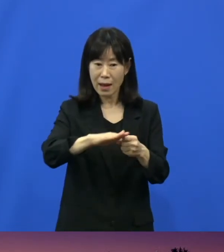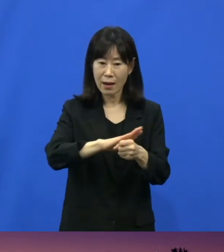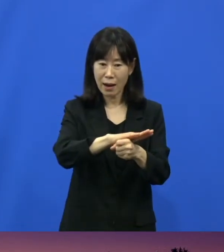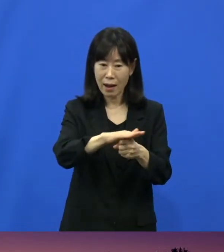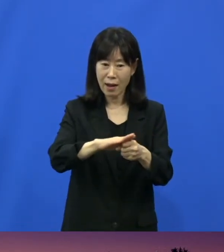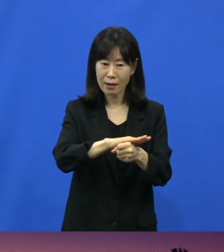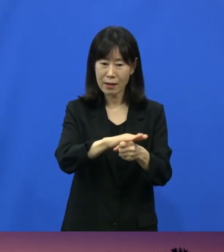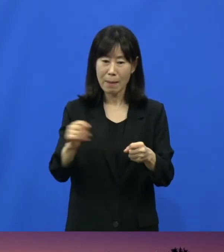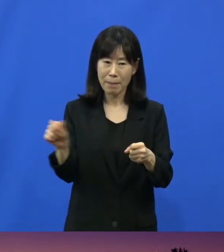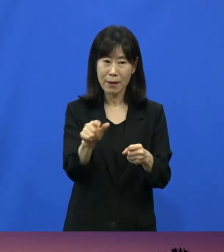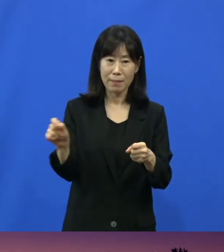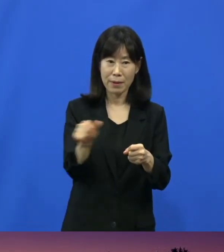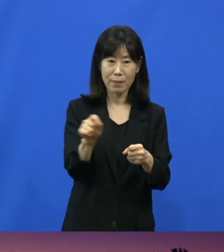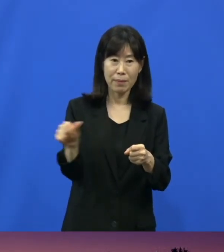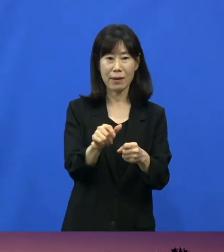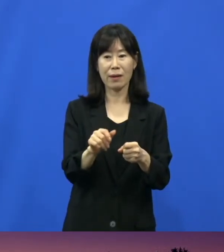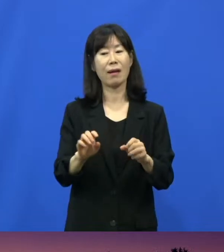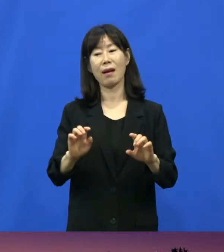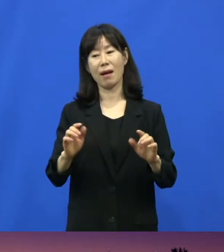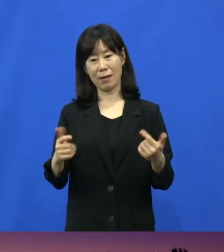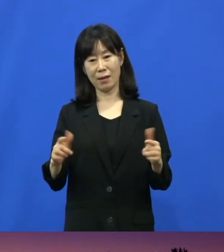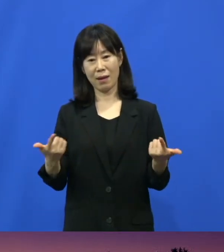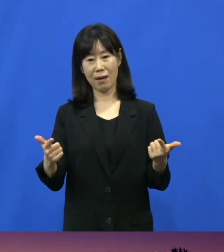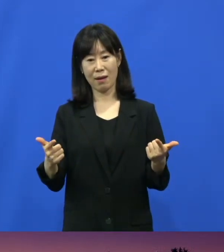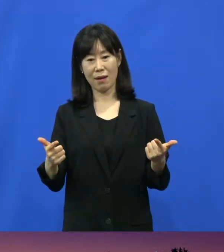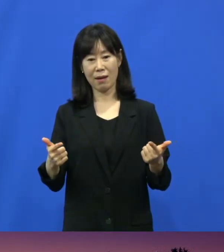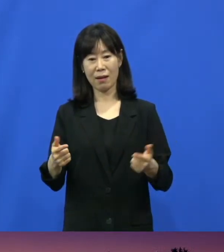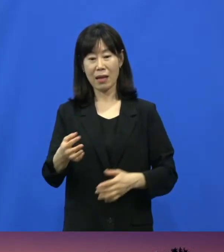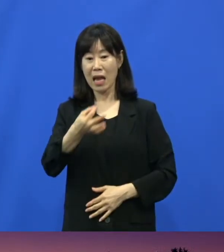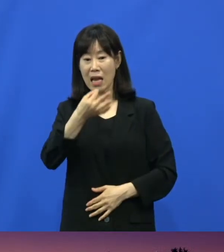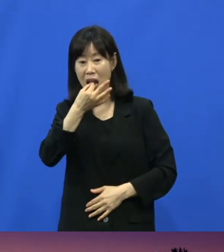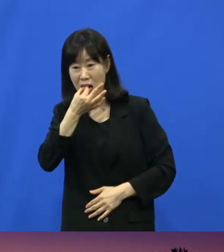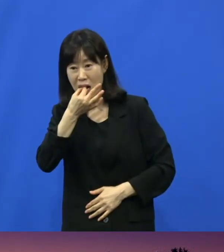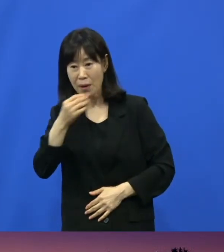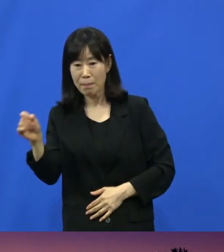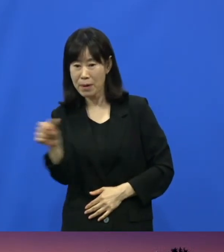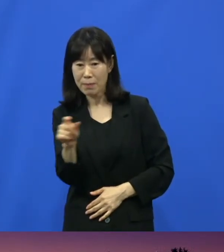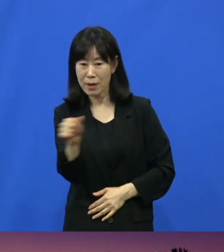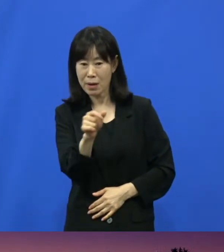아니에요. 빨리빨리는 사랑이 안 되는 거예요. 야망은 속도전이에요.